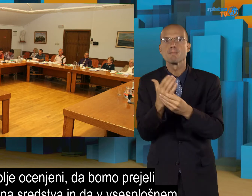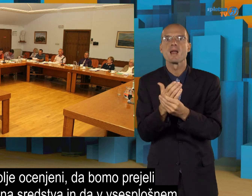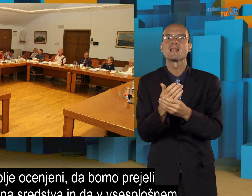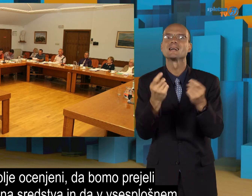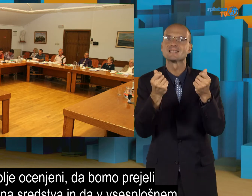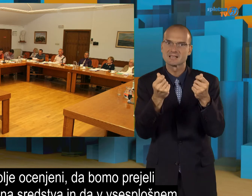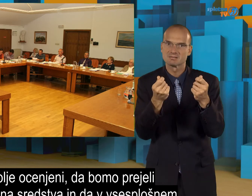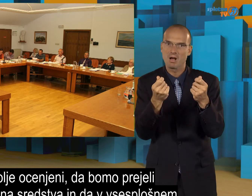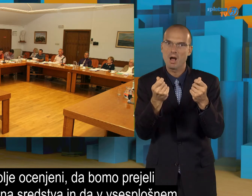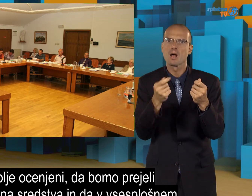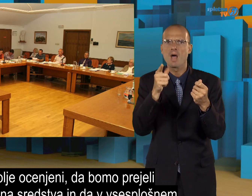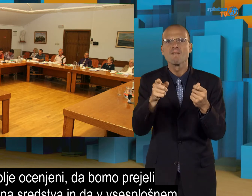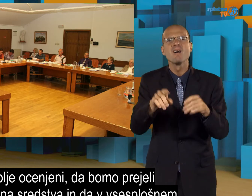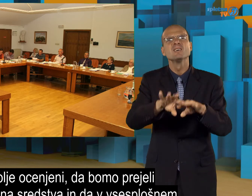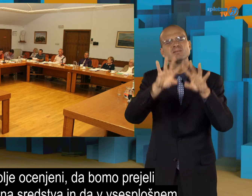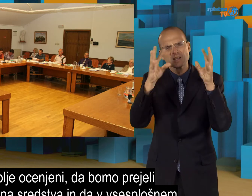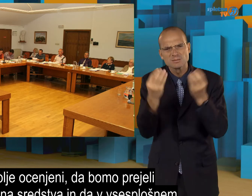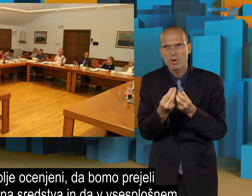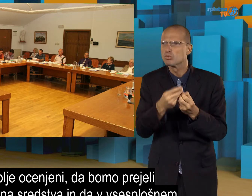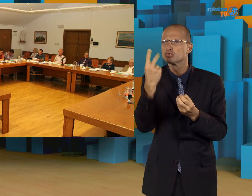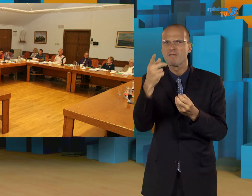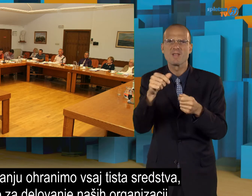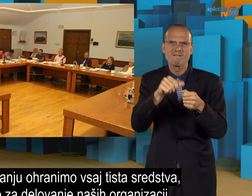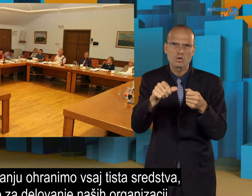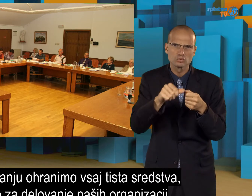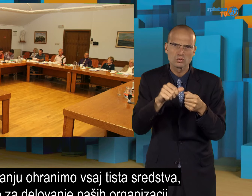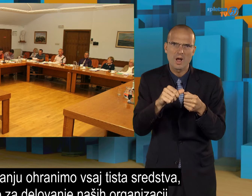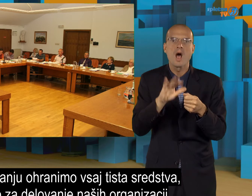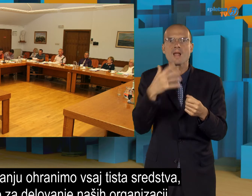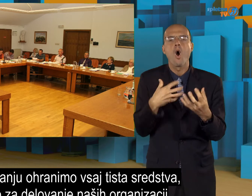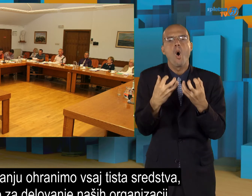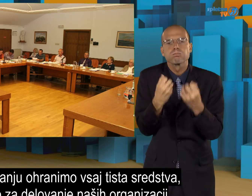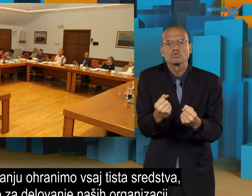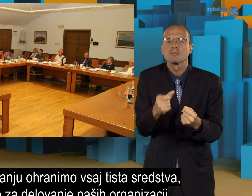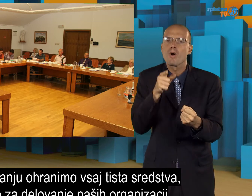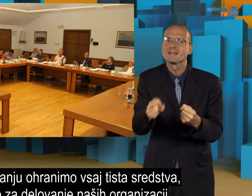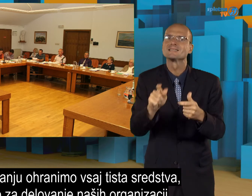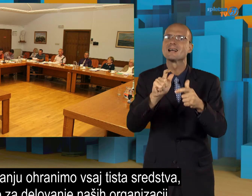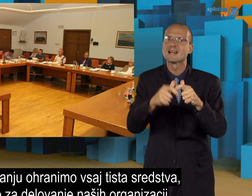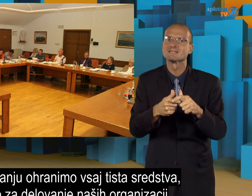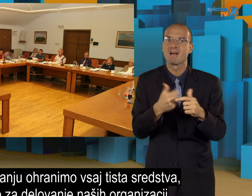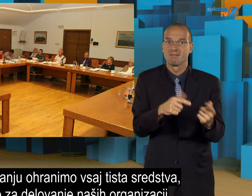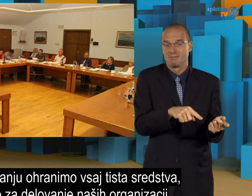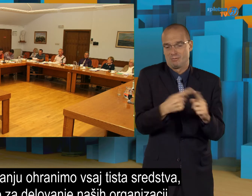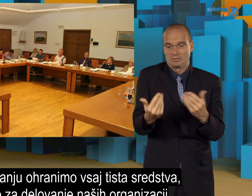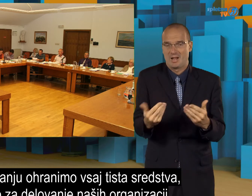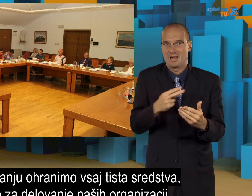v vsesplošnem varčevanju ohranimo vsaj tista sredstva, ki so za delovanje naših organizacij življenjsko